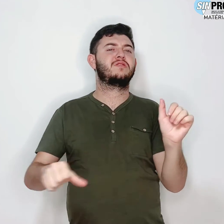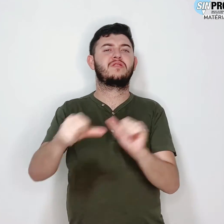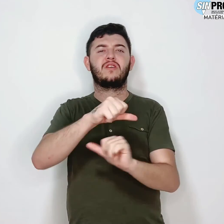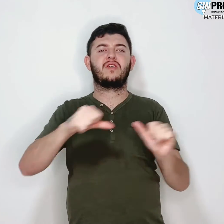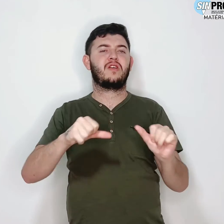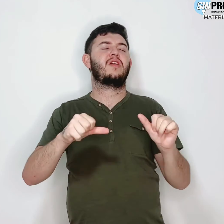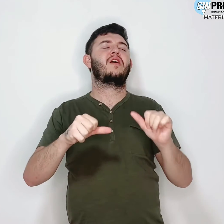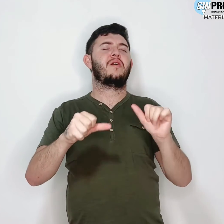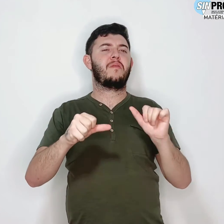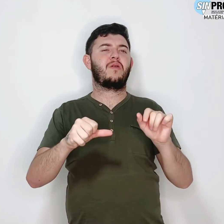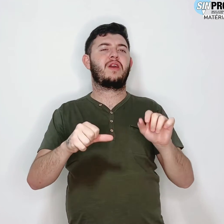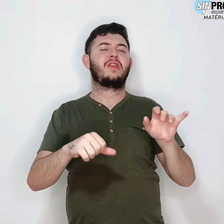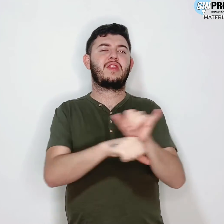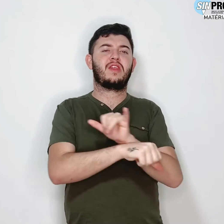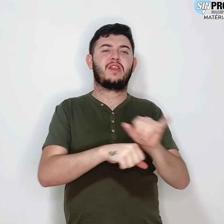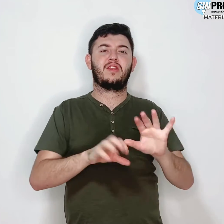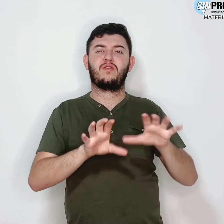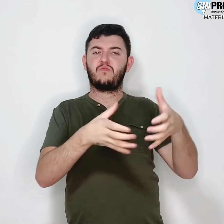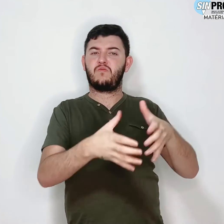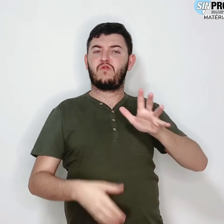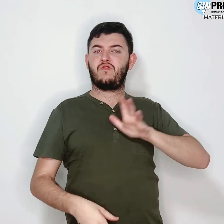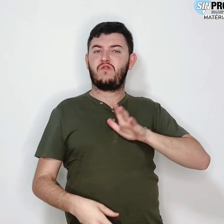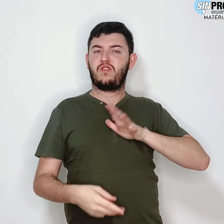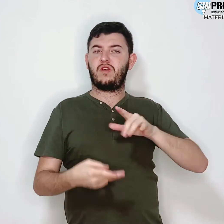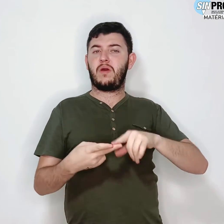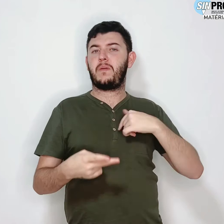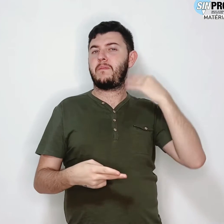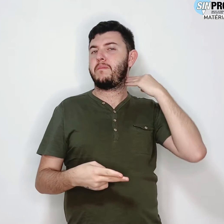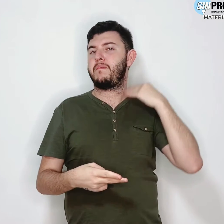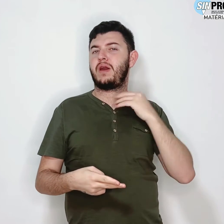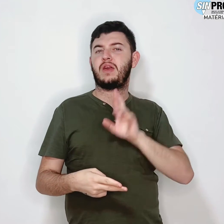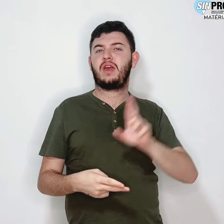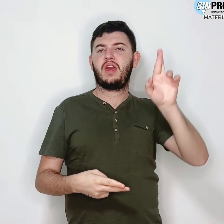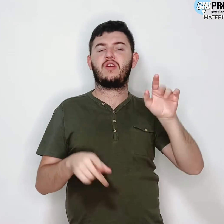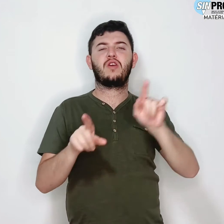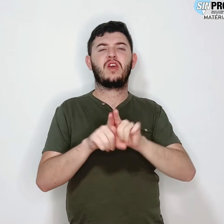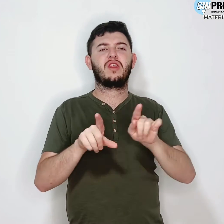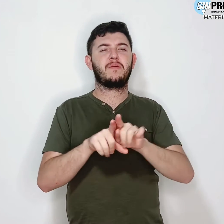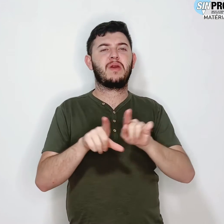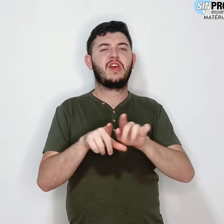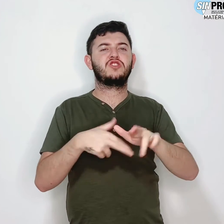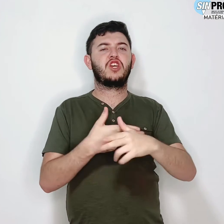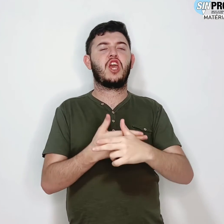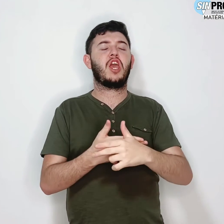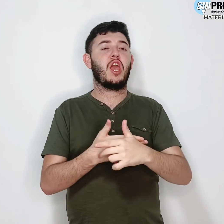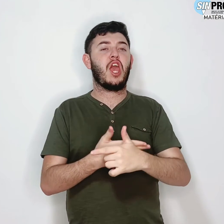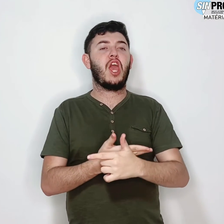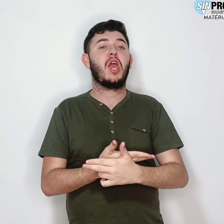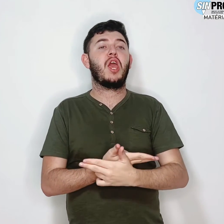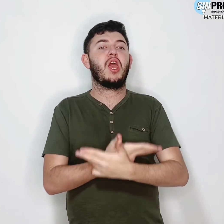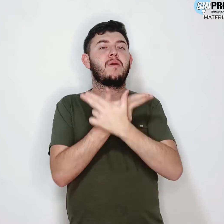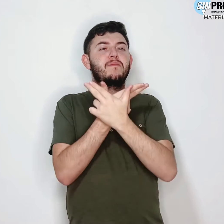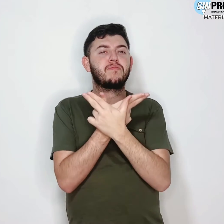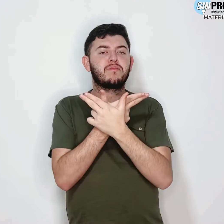elites, banqueiros e até de milícias armadas. Nas eleições de 2018,